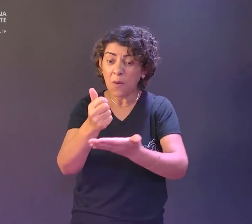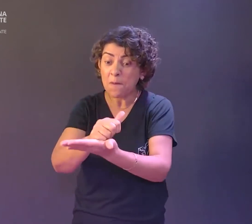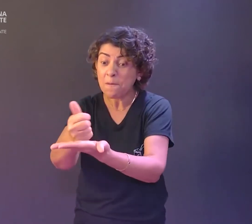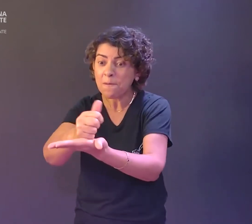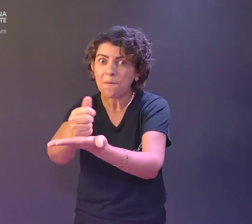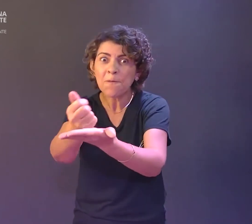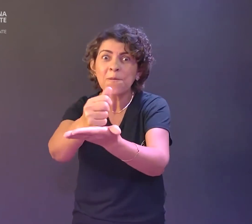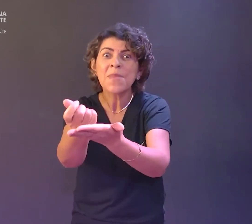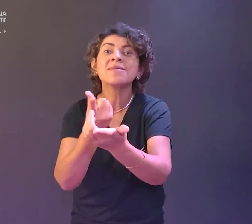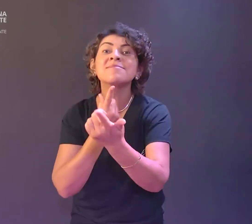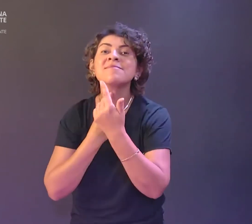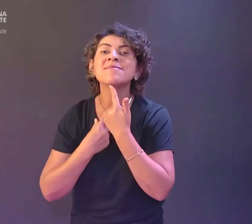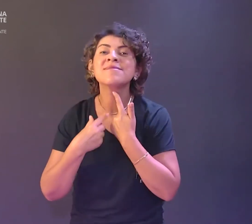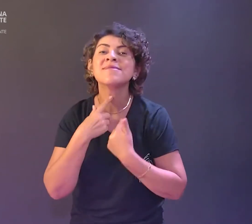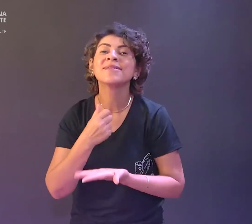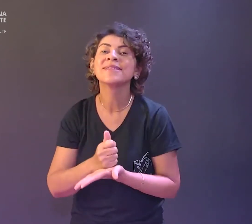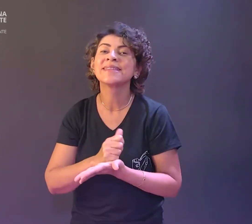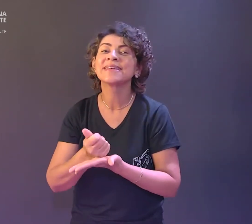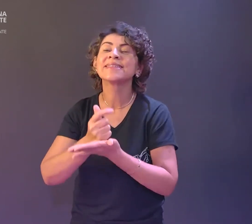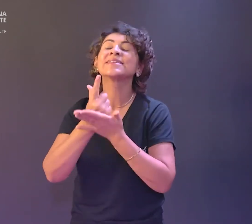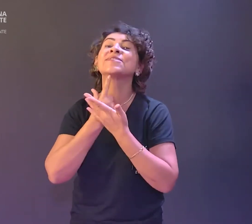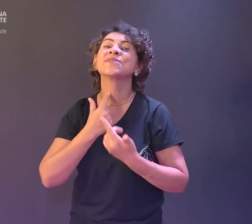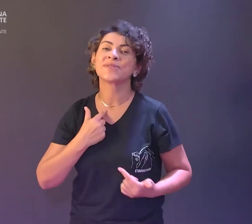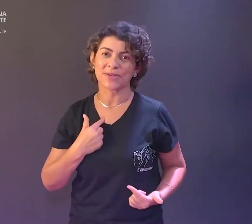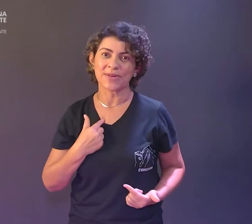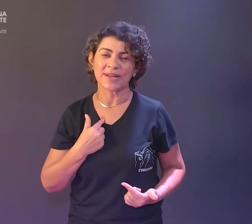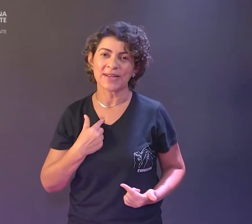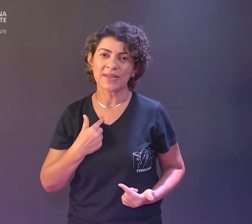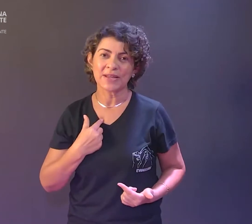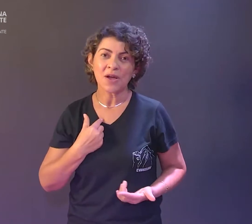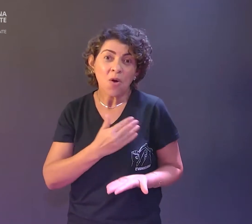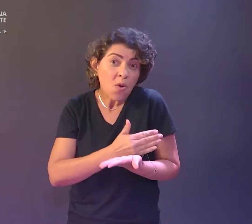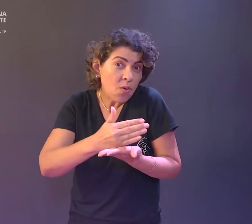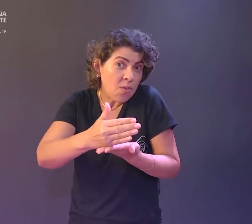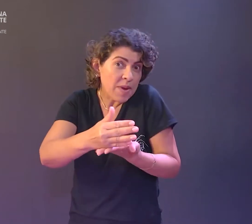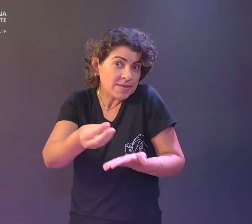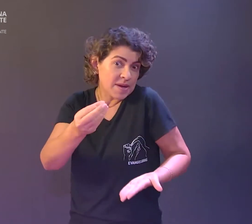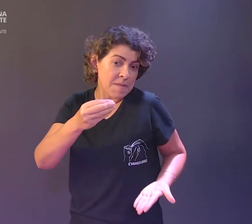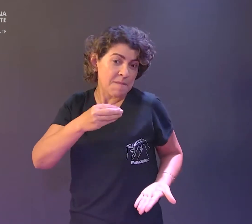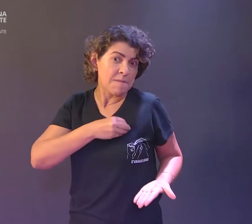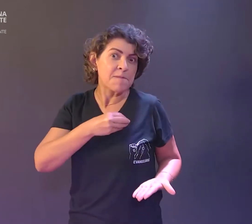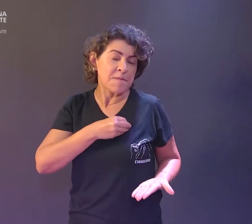Isso acontece através do pecado, fazendo com que o ser humano